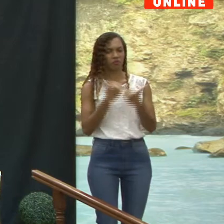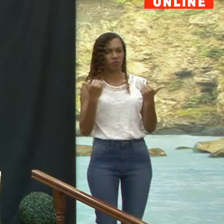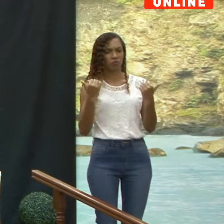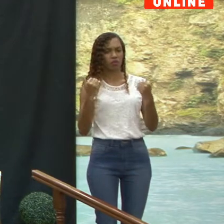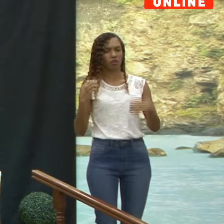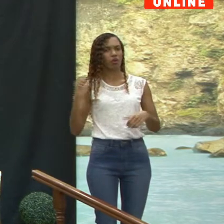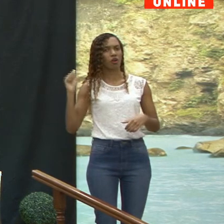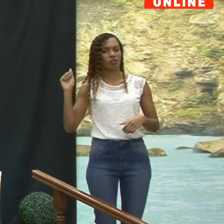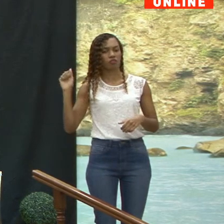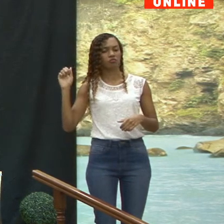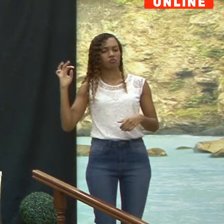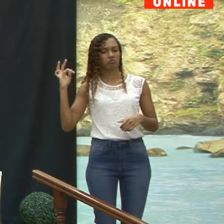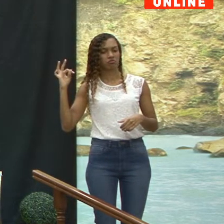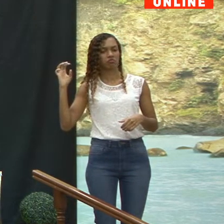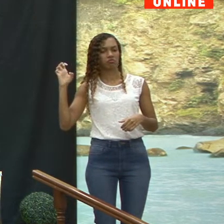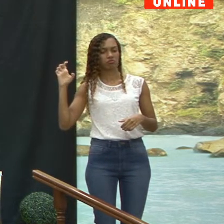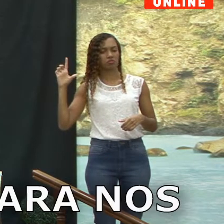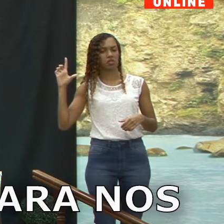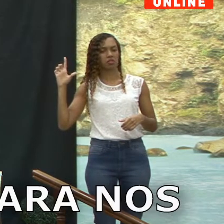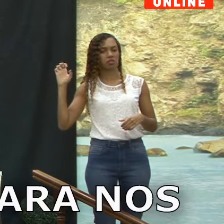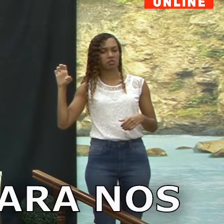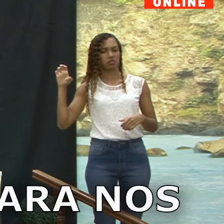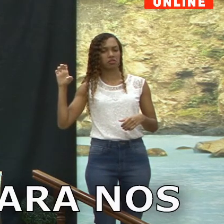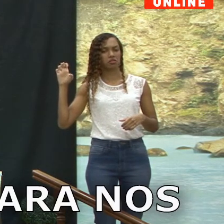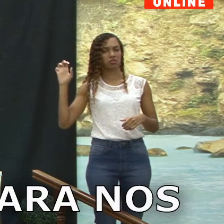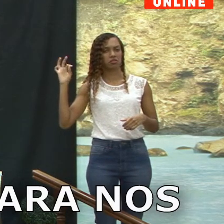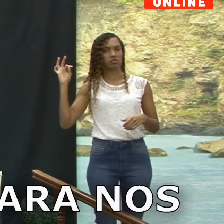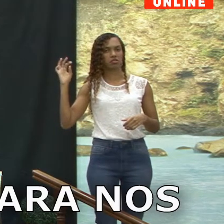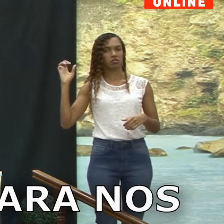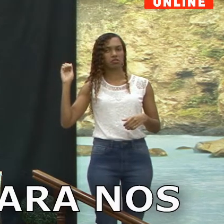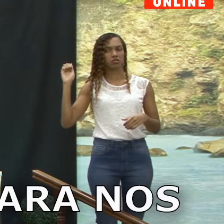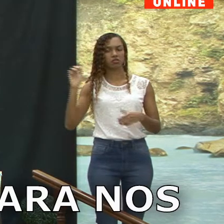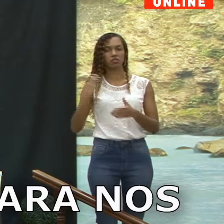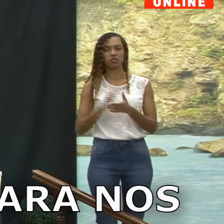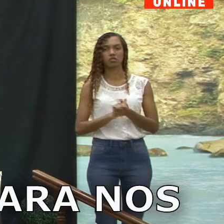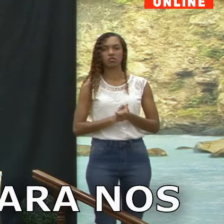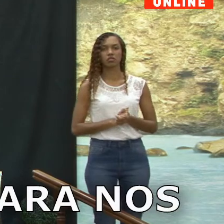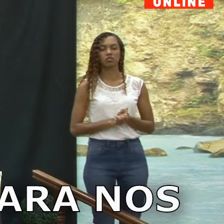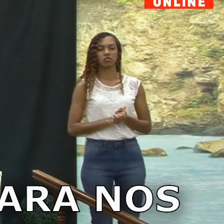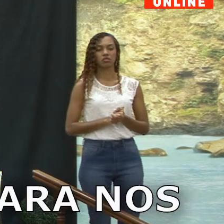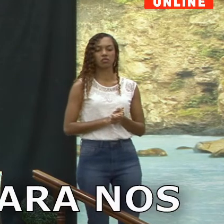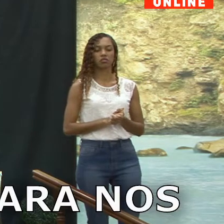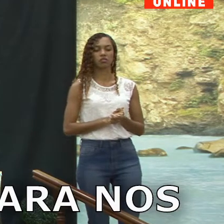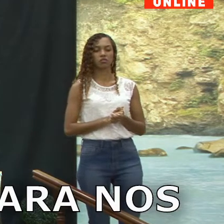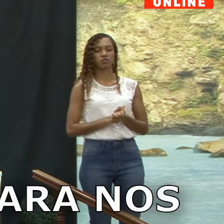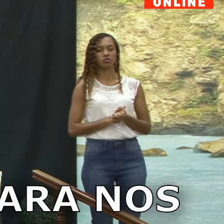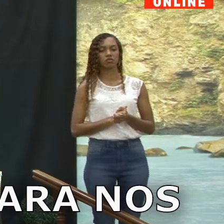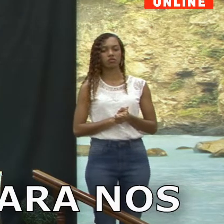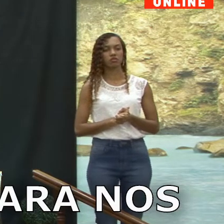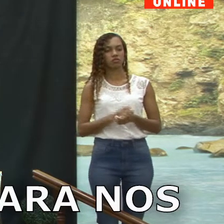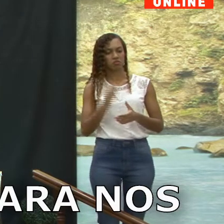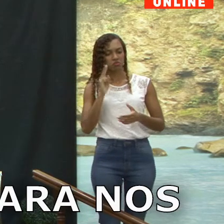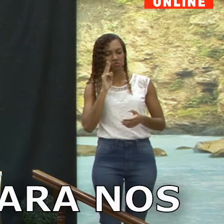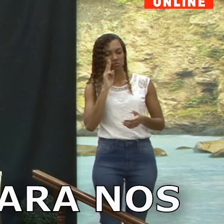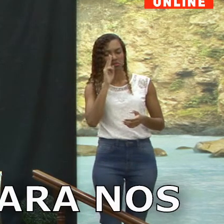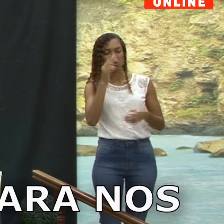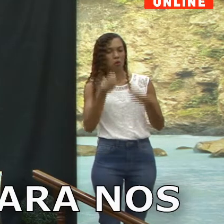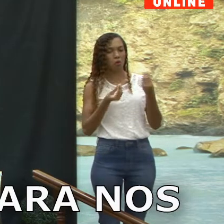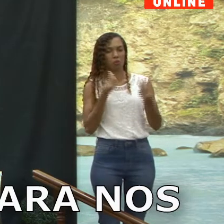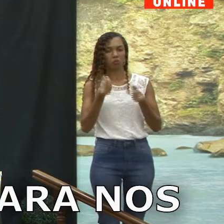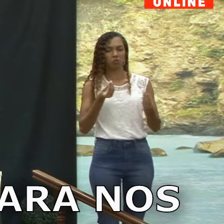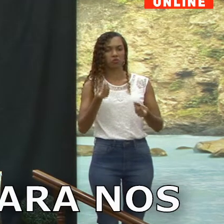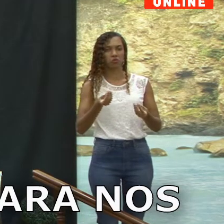um treinamento muito forte, porque os alemães, a Alemanha vai mandar o seu